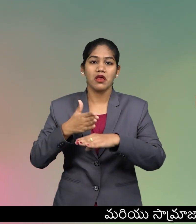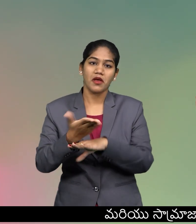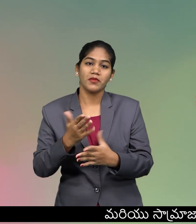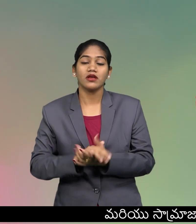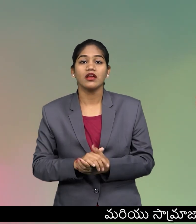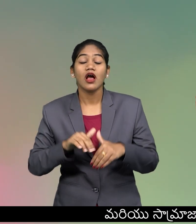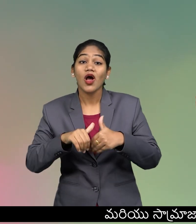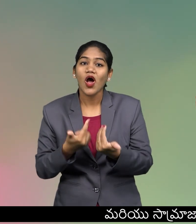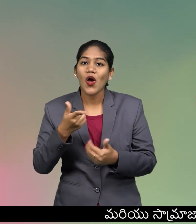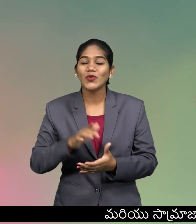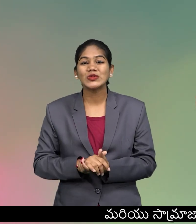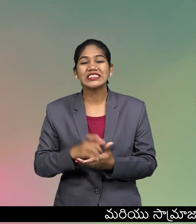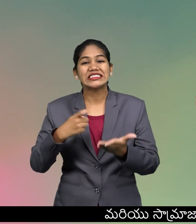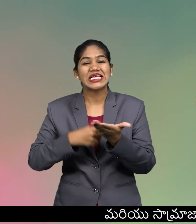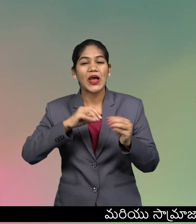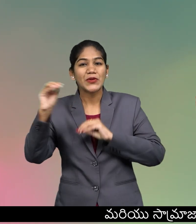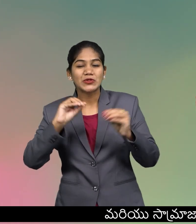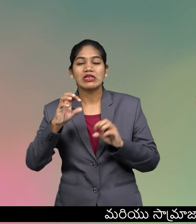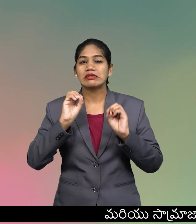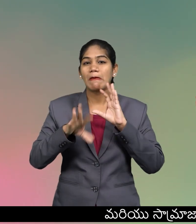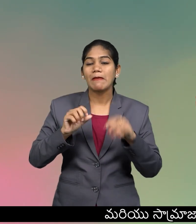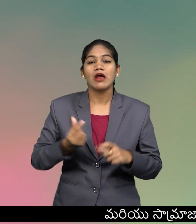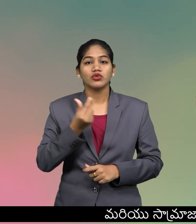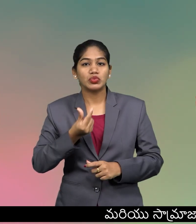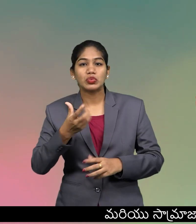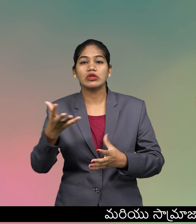మరియు సామ్రాజ్యానికి ప్రయోజనం చేకూర్చే